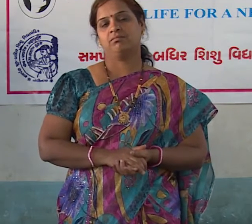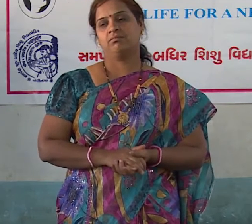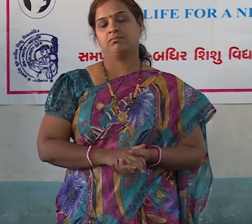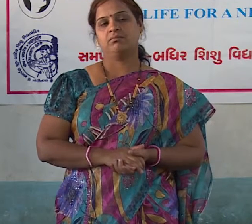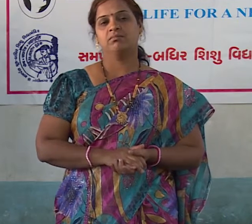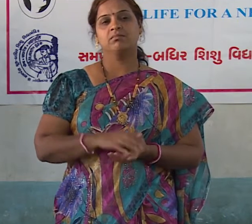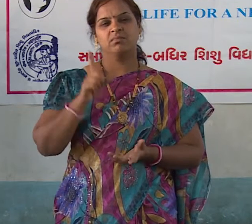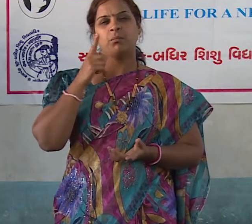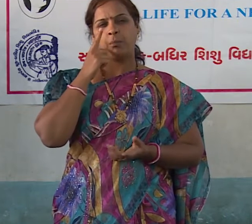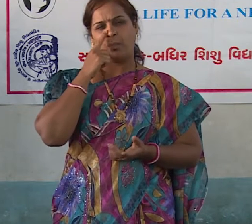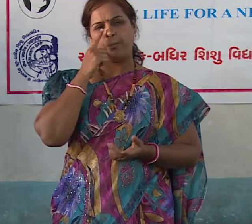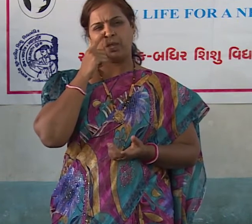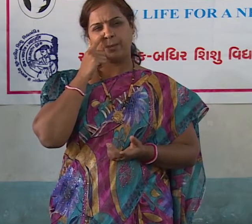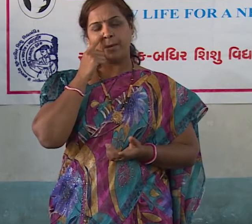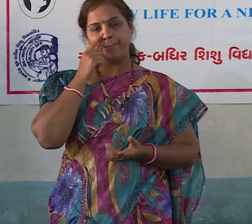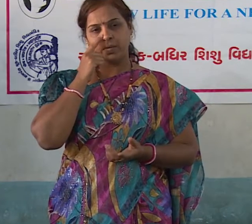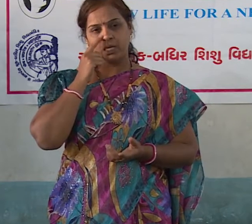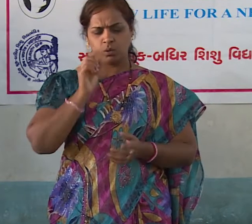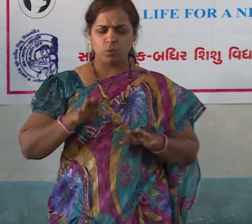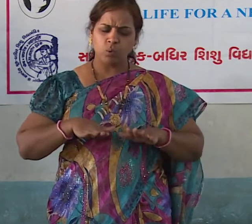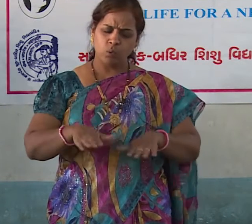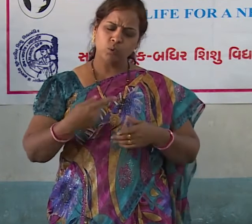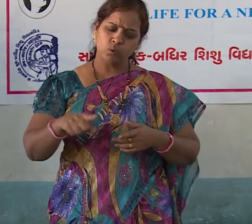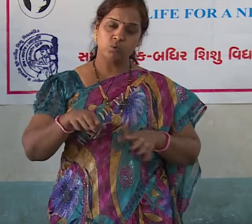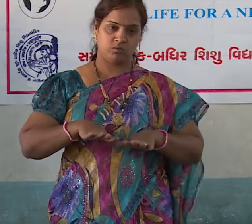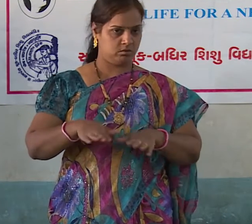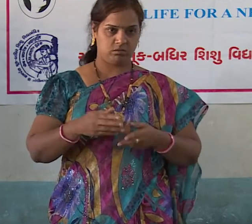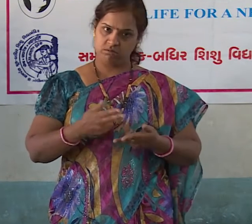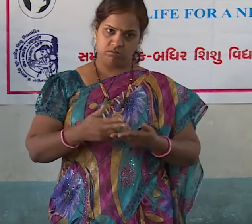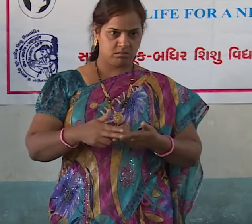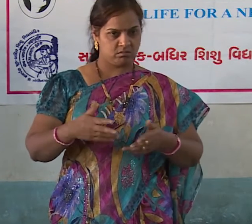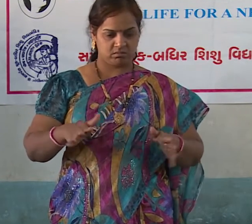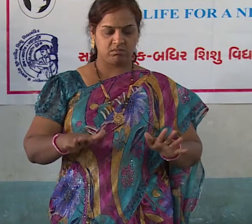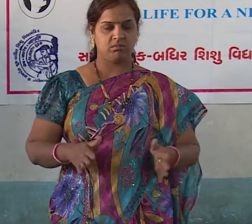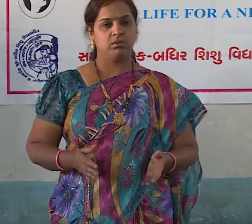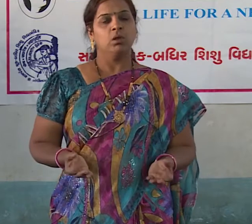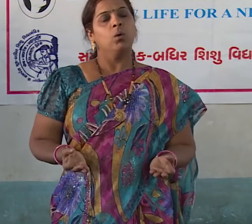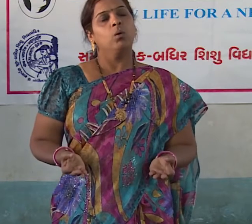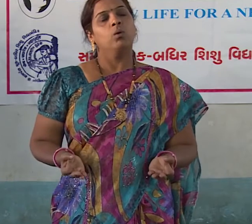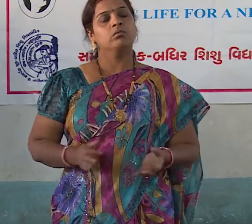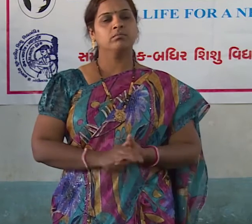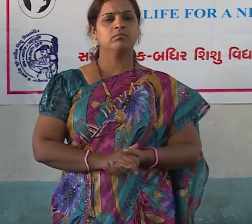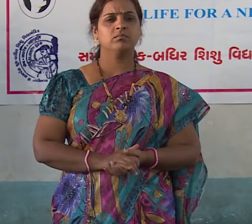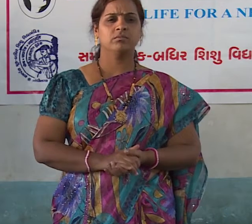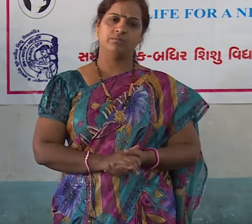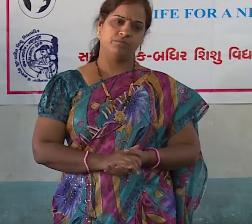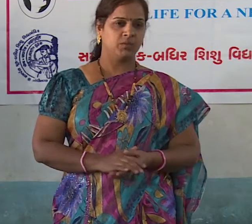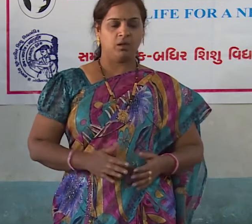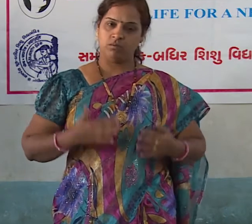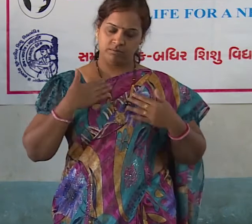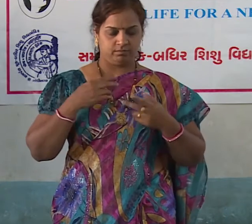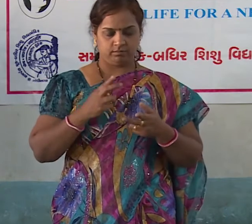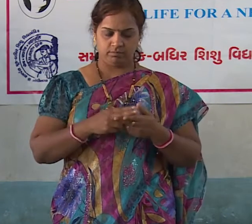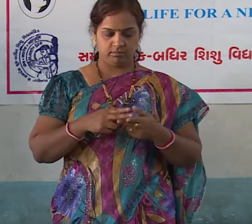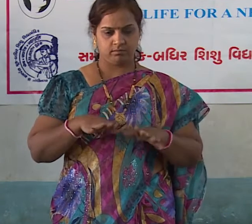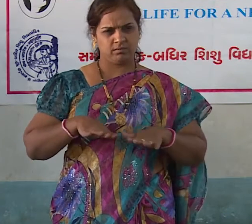ऐसे एक माता है, उसकी रोज की खाना बनाने की प्रैक्टिस है, वो भी योग रूम में आके खाना बना रहे, बैठी योग लगाने